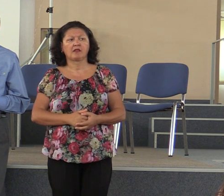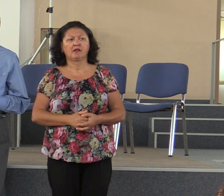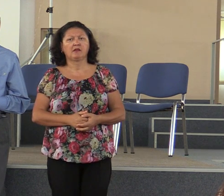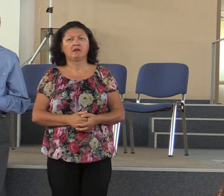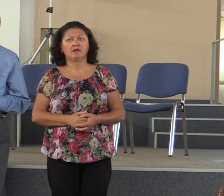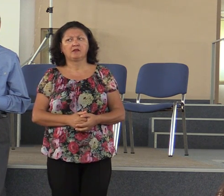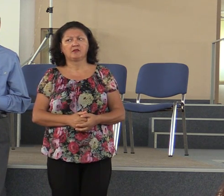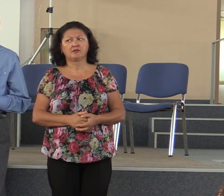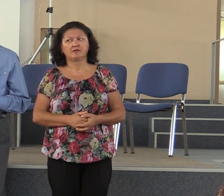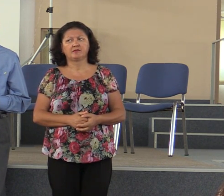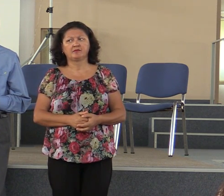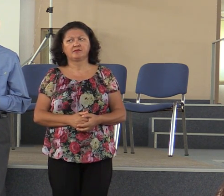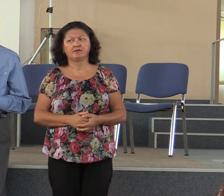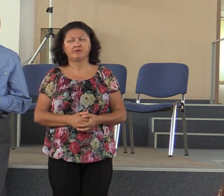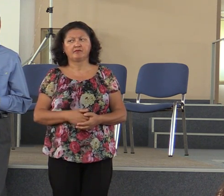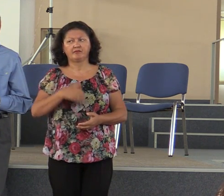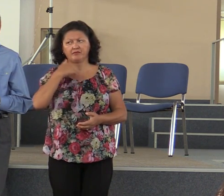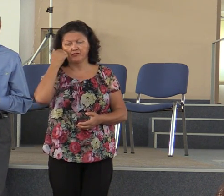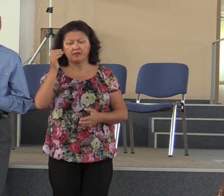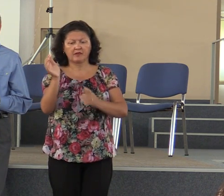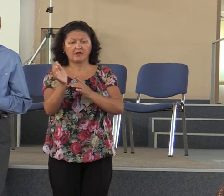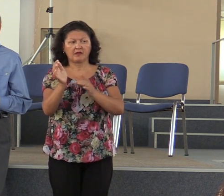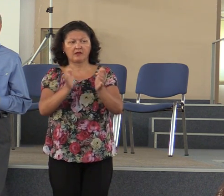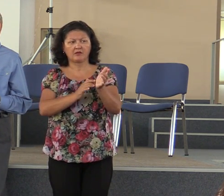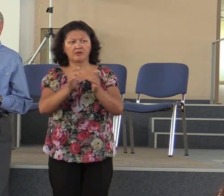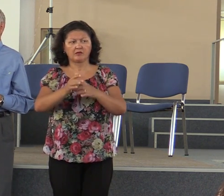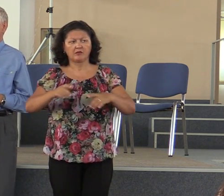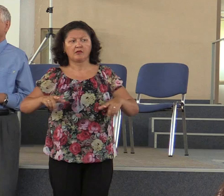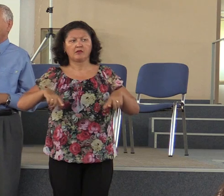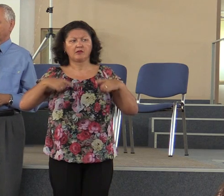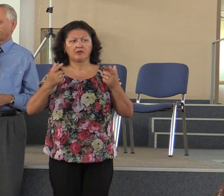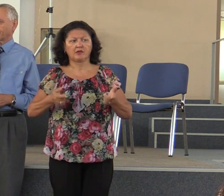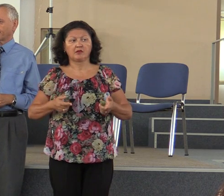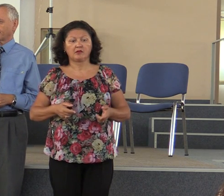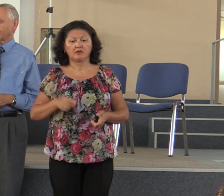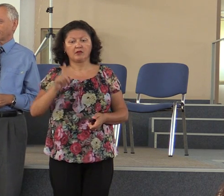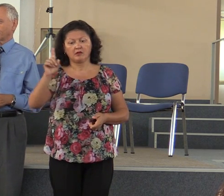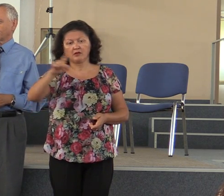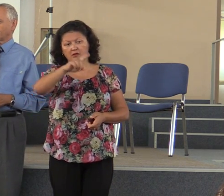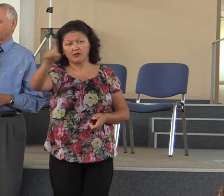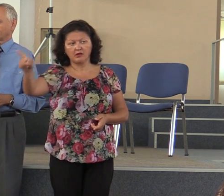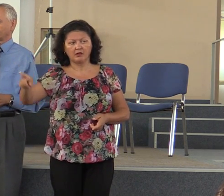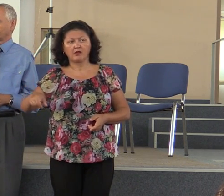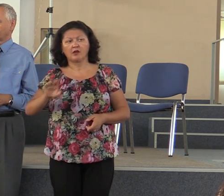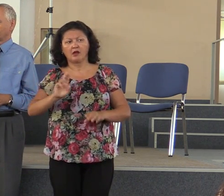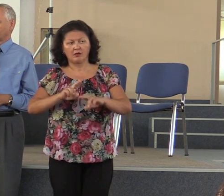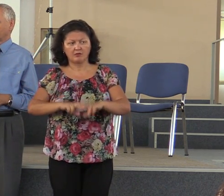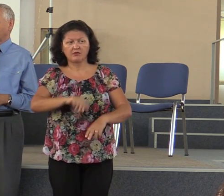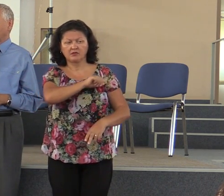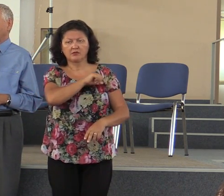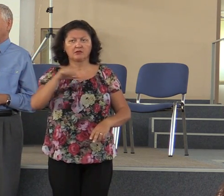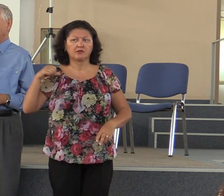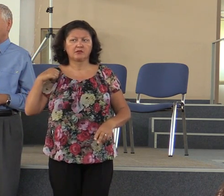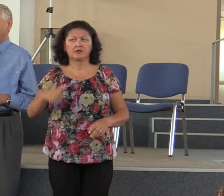they were by themselves. Dar când Iisus a fost înviat, i-au rămas singuri. And then the Bible says in Acts that the